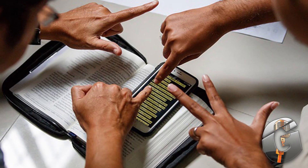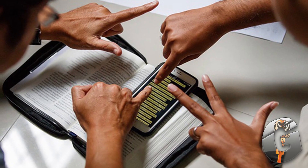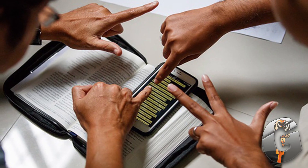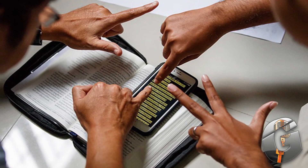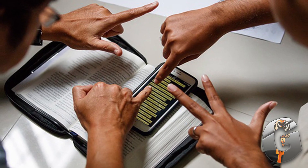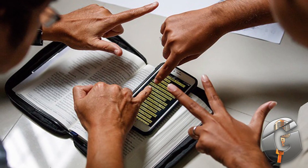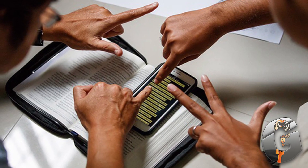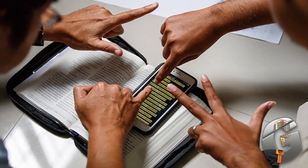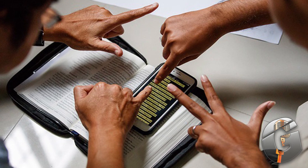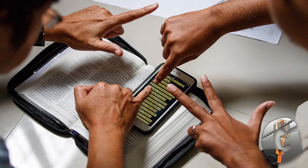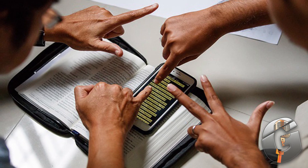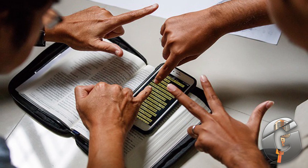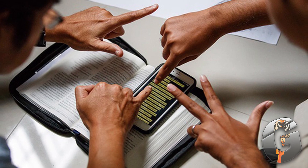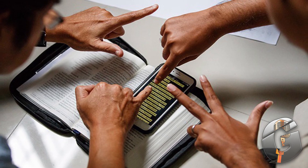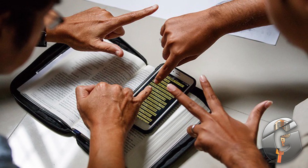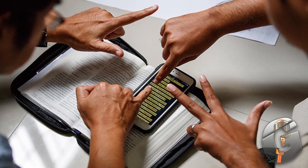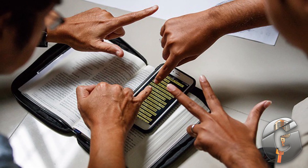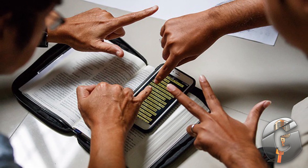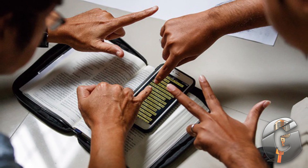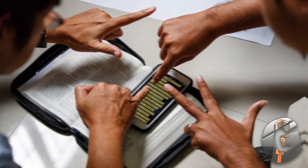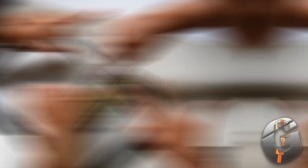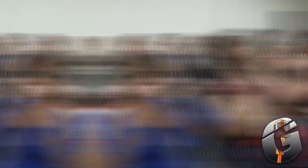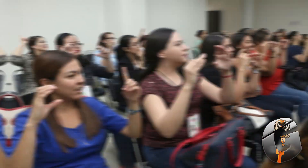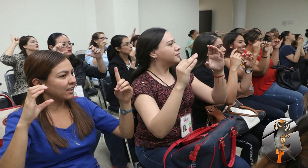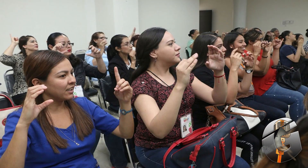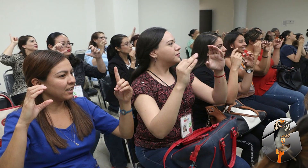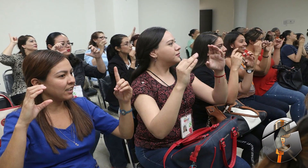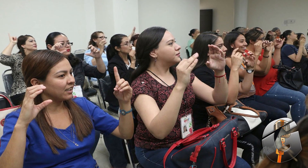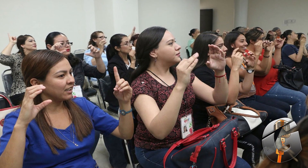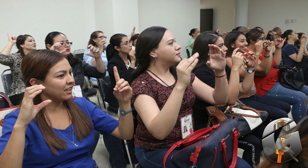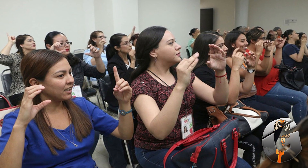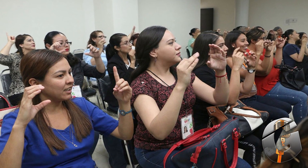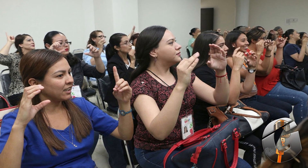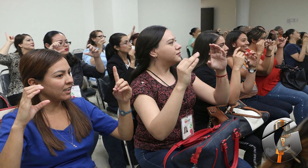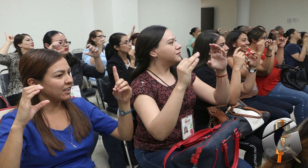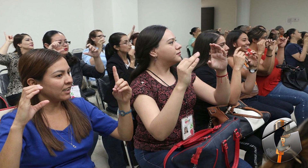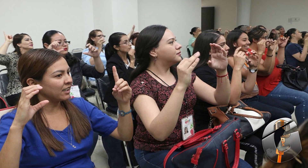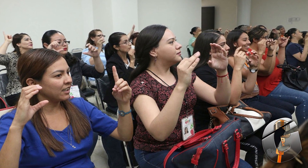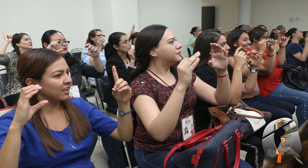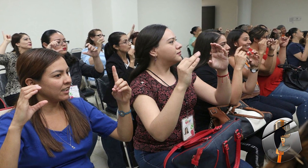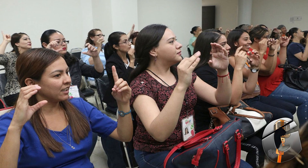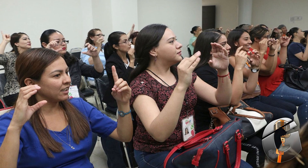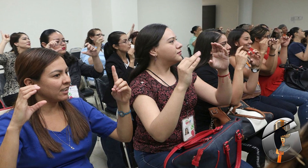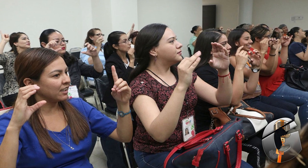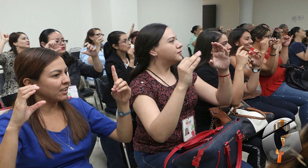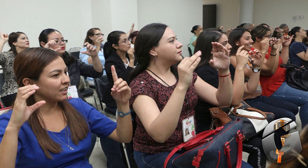y que de ahí, a medida del tiempo, circulará en otros países. Ellos se encargan de satisfacer esta necesidad mundial para los sordos, quienes